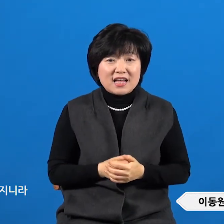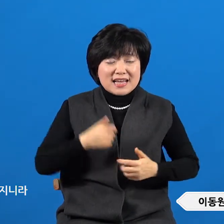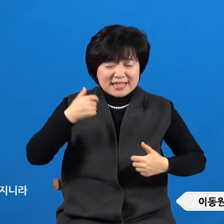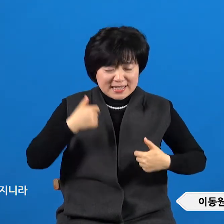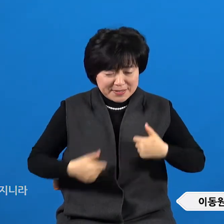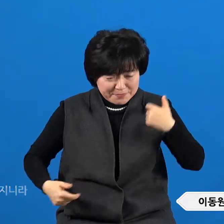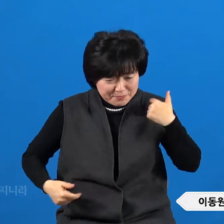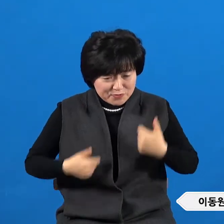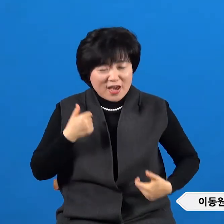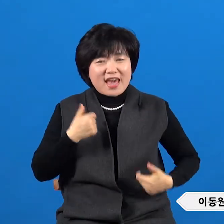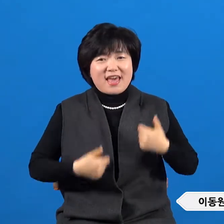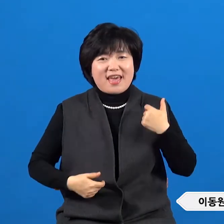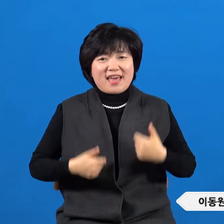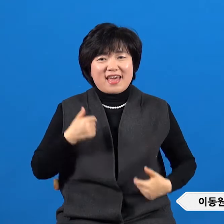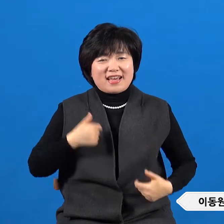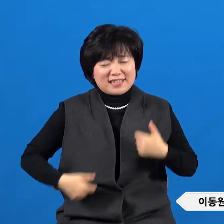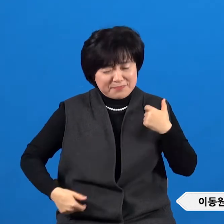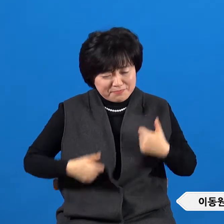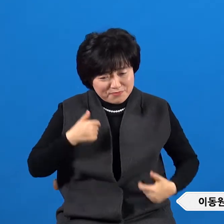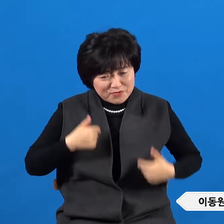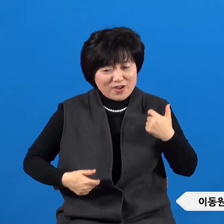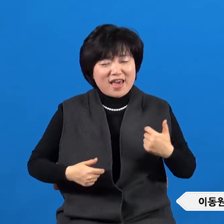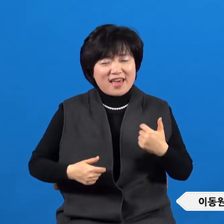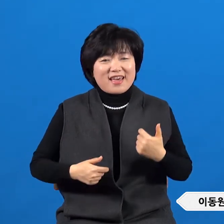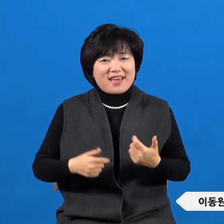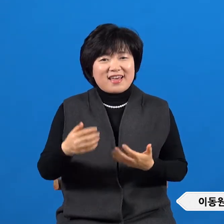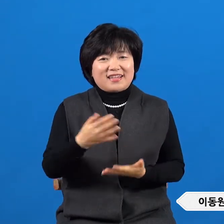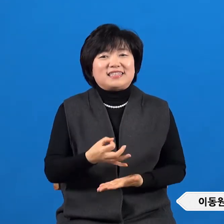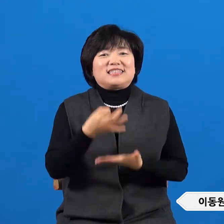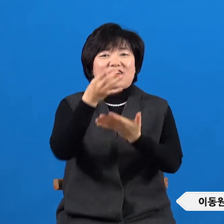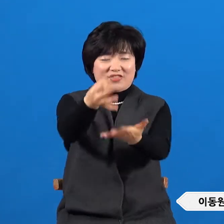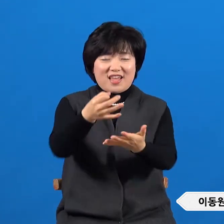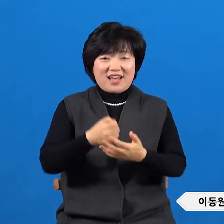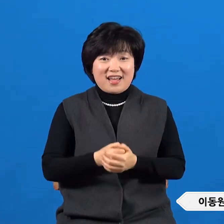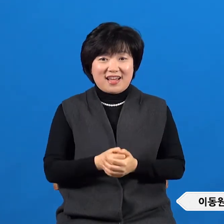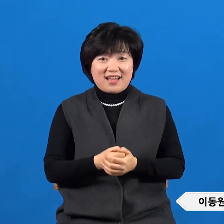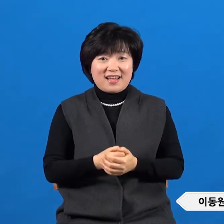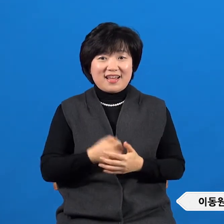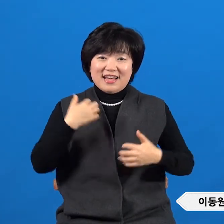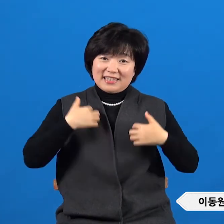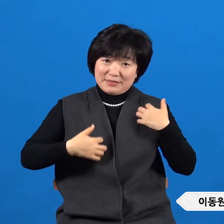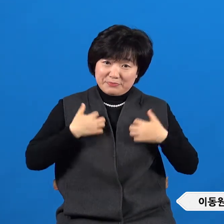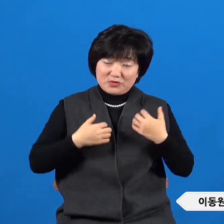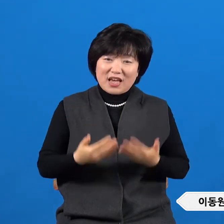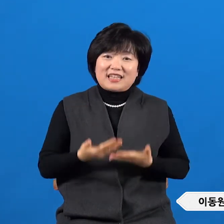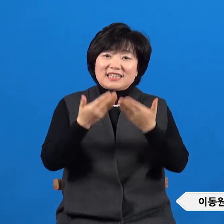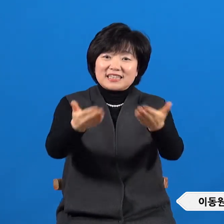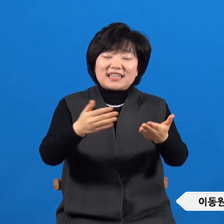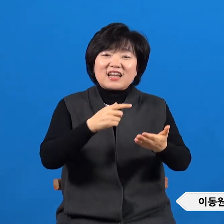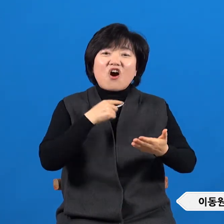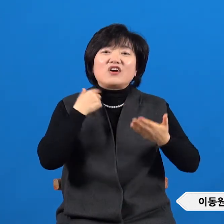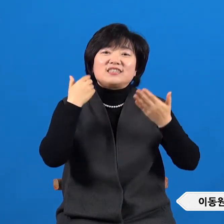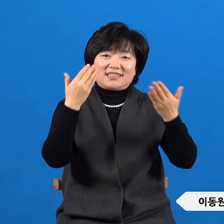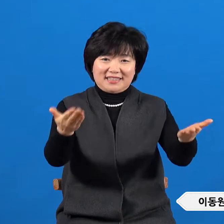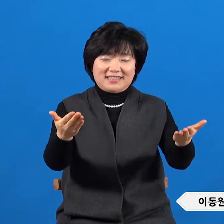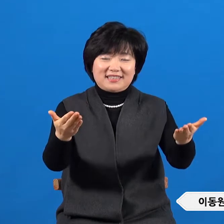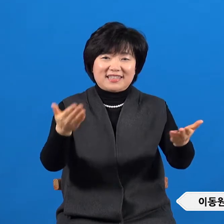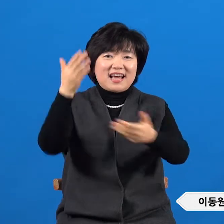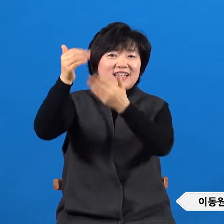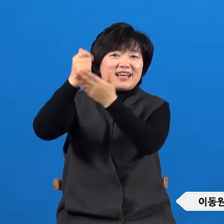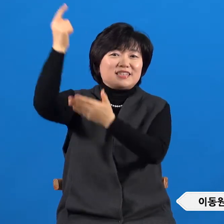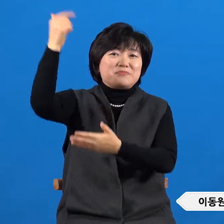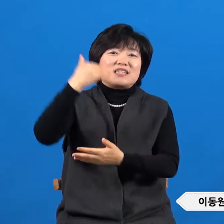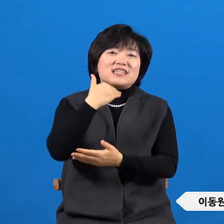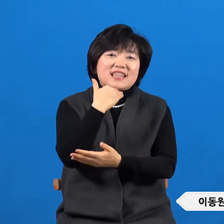말씀은 기쁘게 드릴지니라는 명이십니다. 기쁘게 드리는 헌신, 이